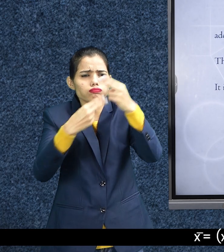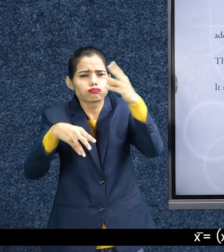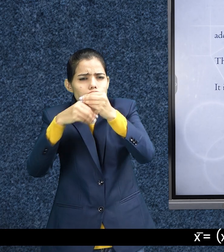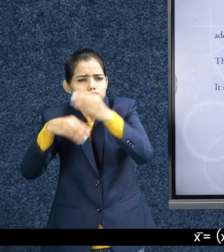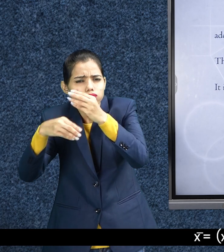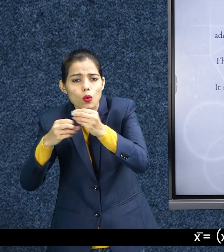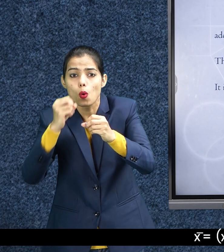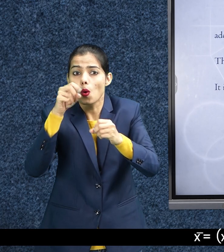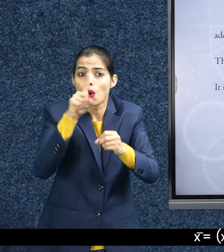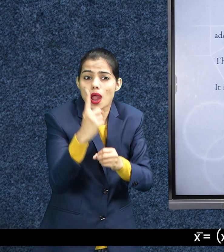n।